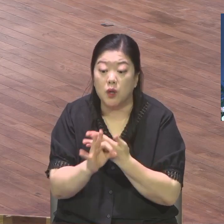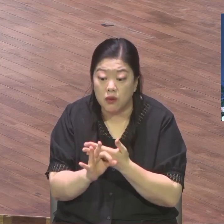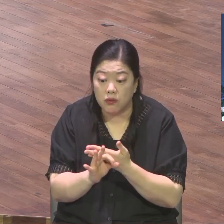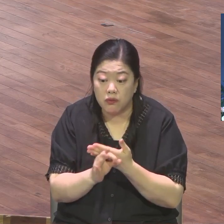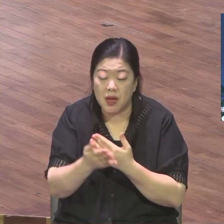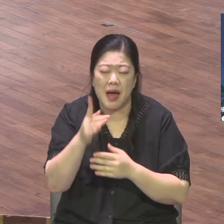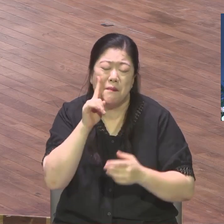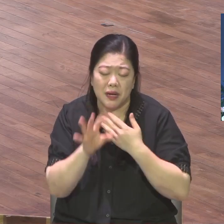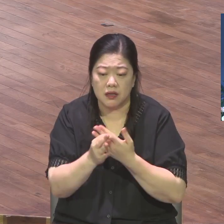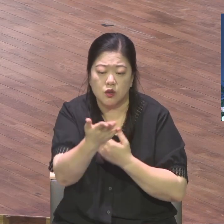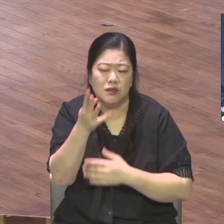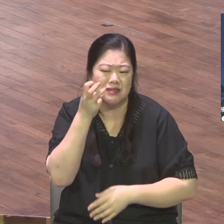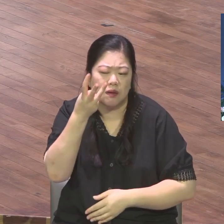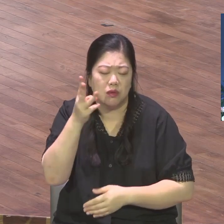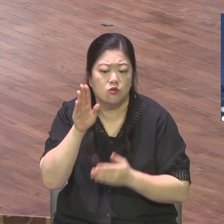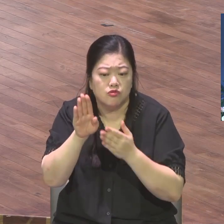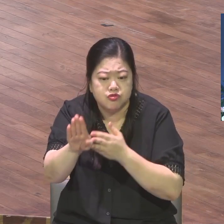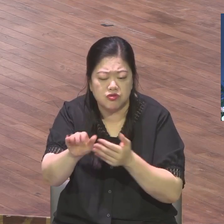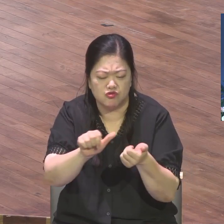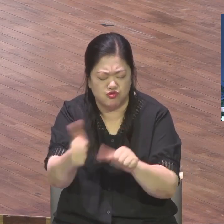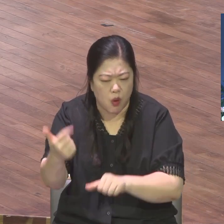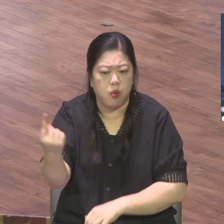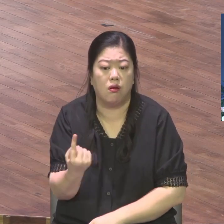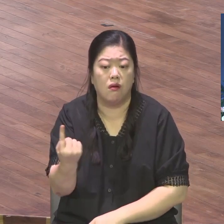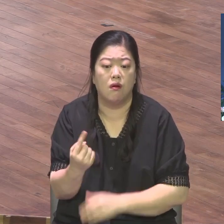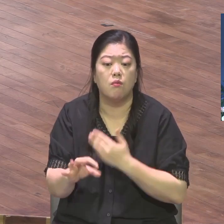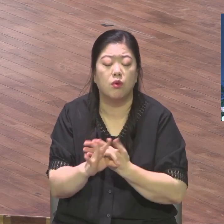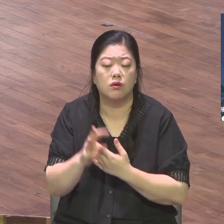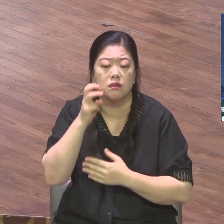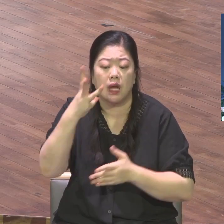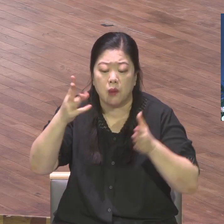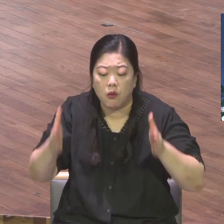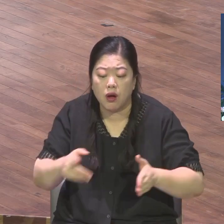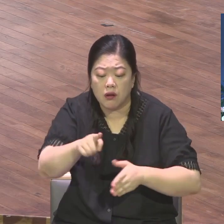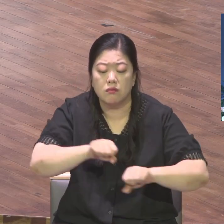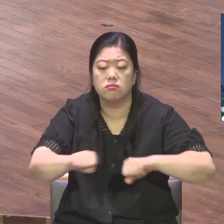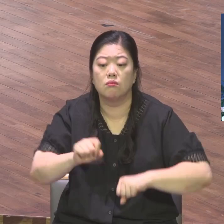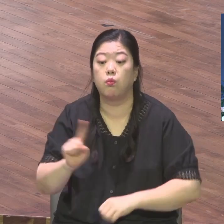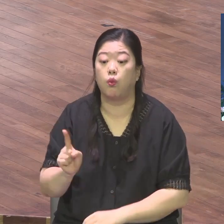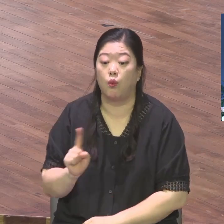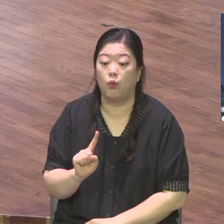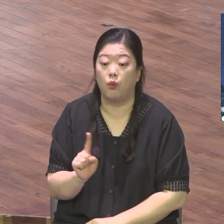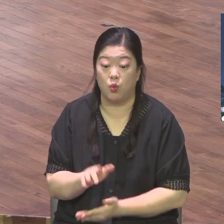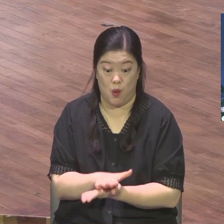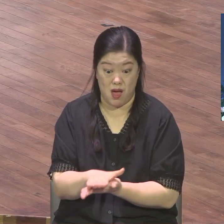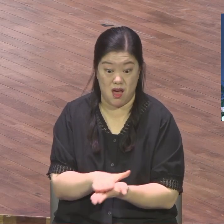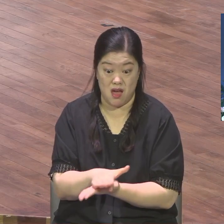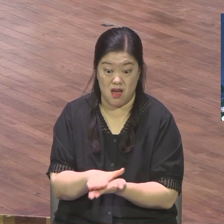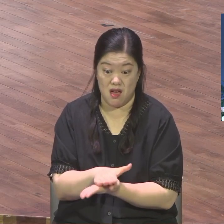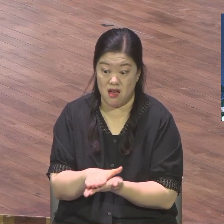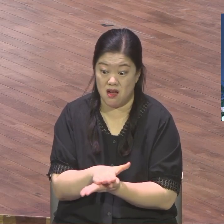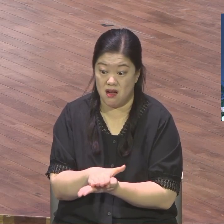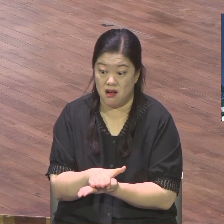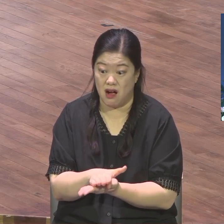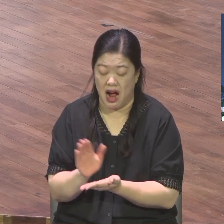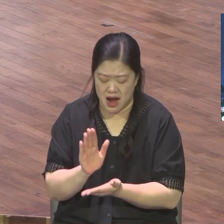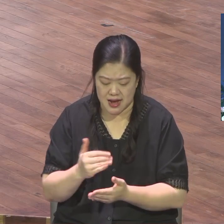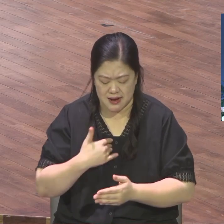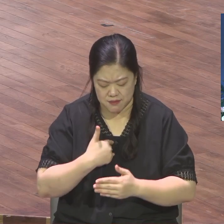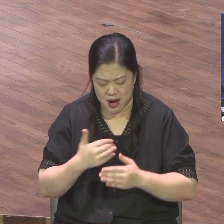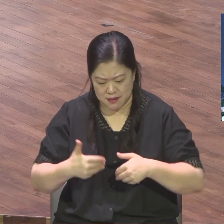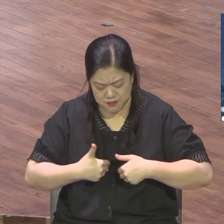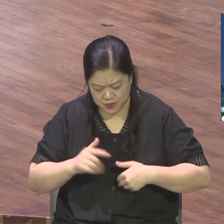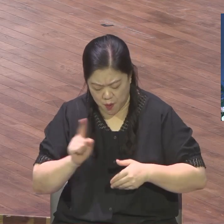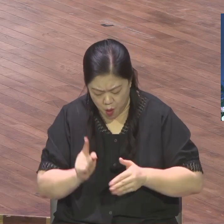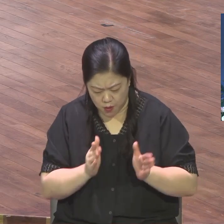세 달 동안 뭐 할 거냐고요. 회개할 거 다 회개하고 정리할 거 다 정리하고 보는 사람마다